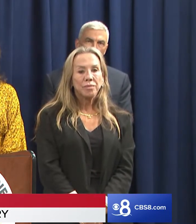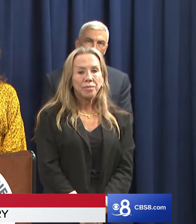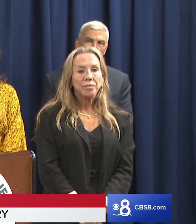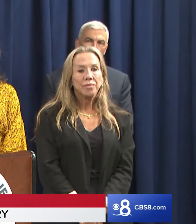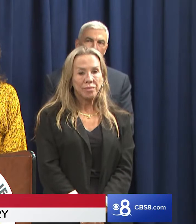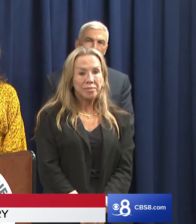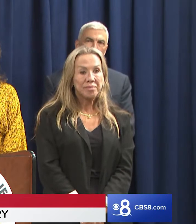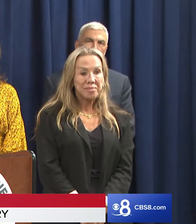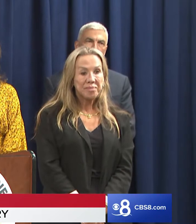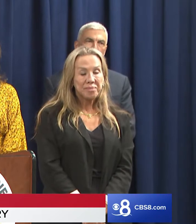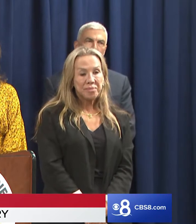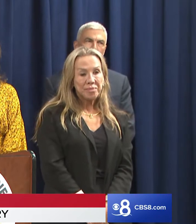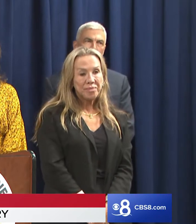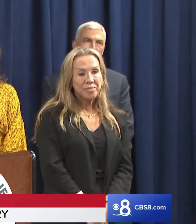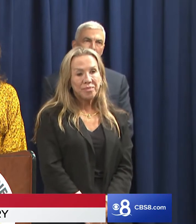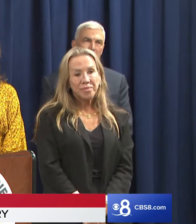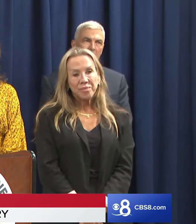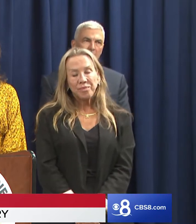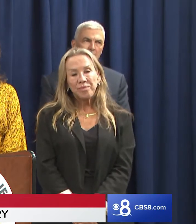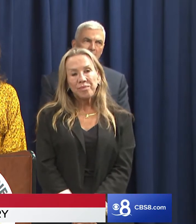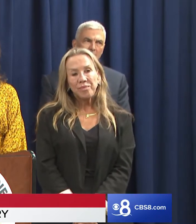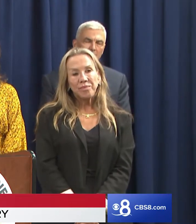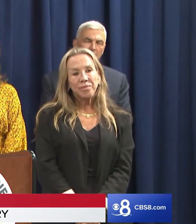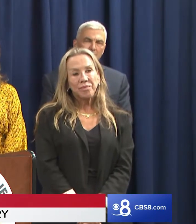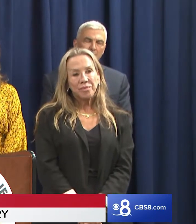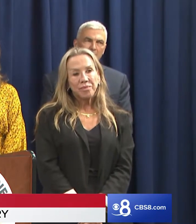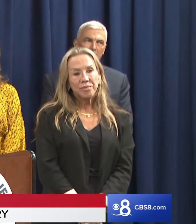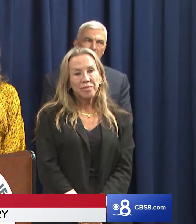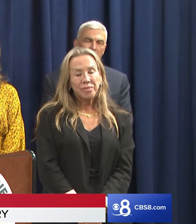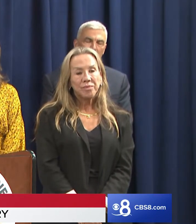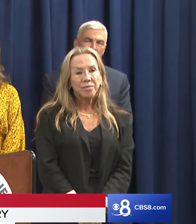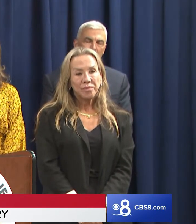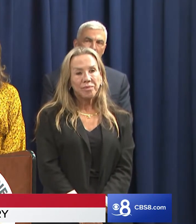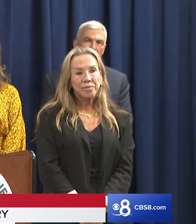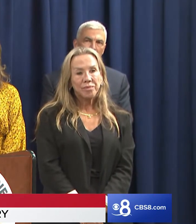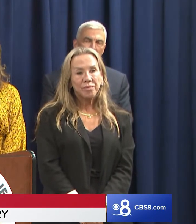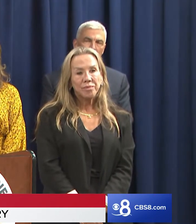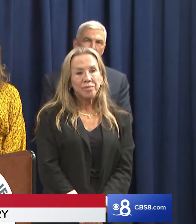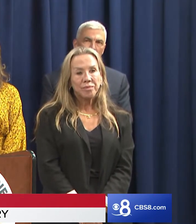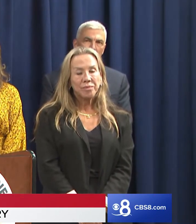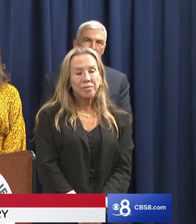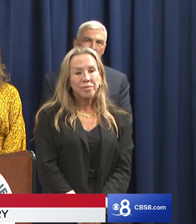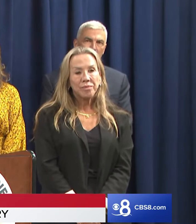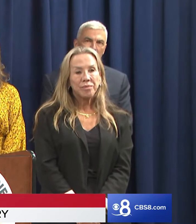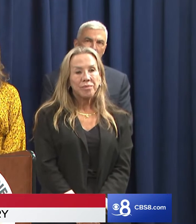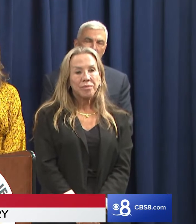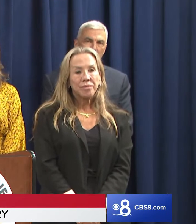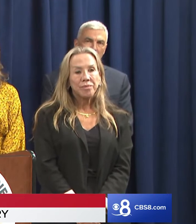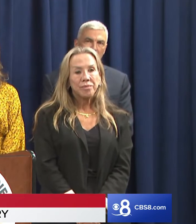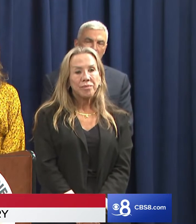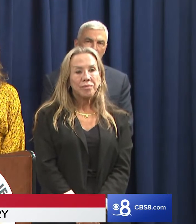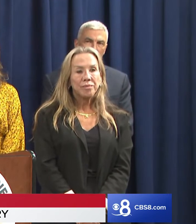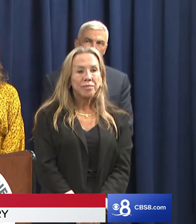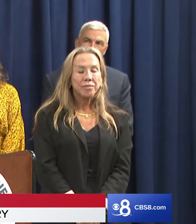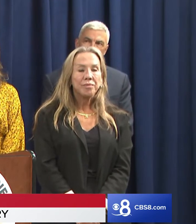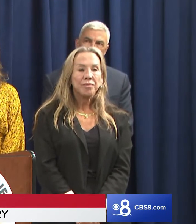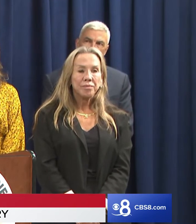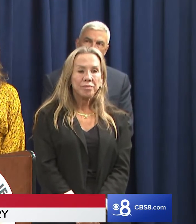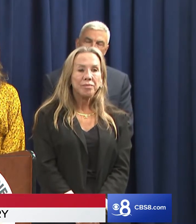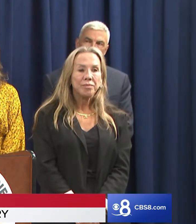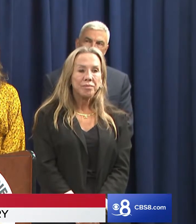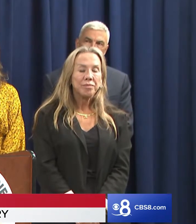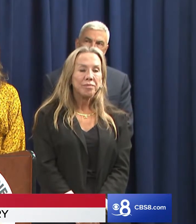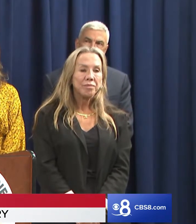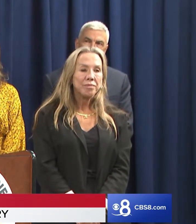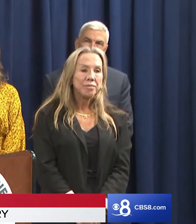impacto económico para muchas de nuestras comunidades, pero estamos no solamente trabajando con los restauranteros directamente, pero también